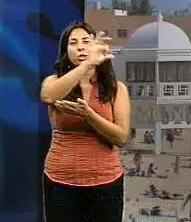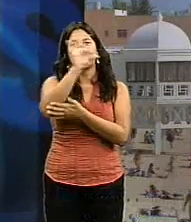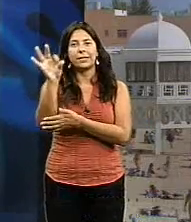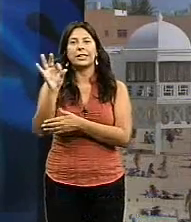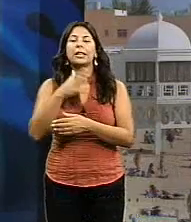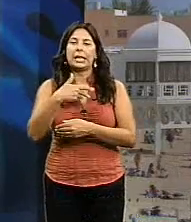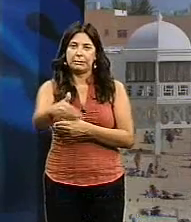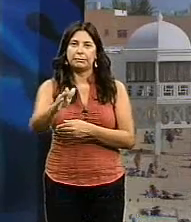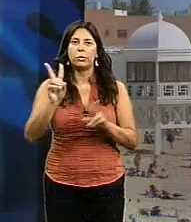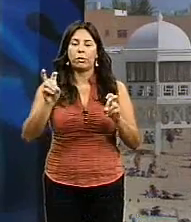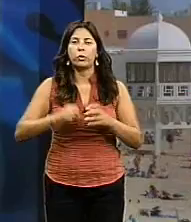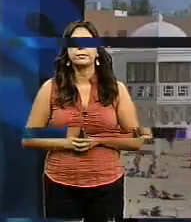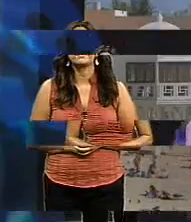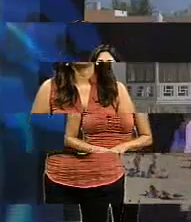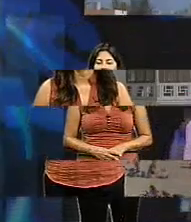Sebastián.